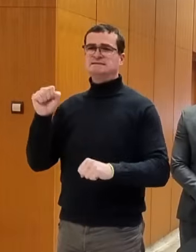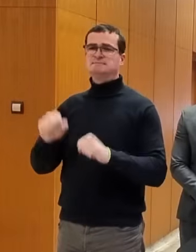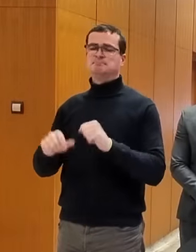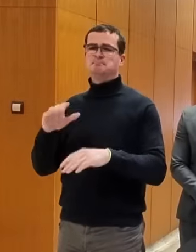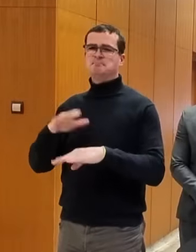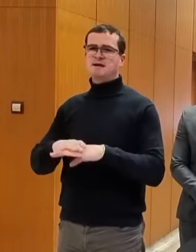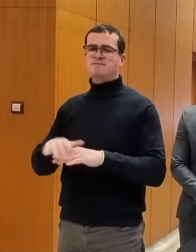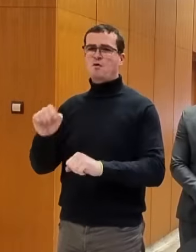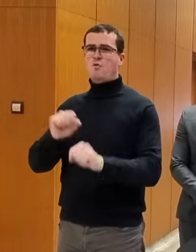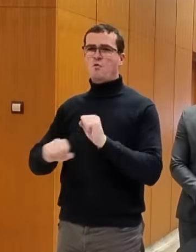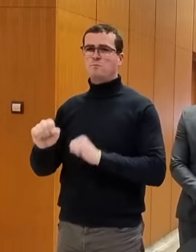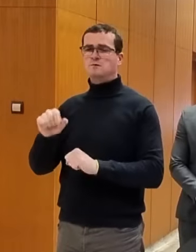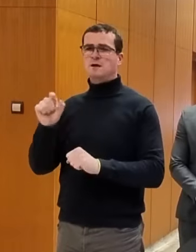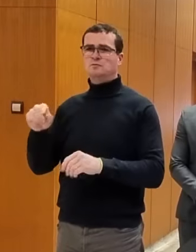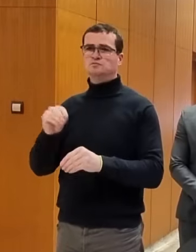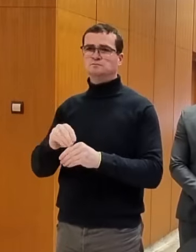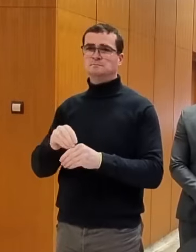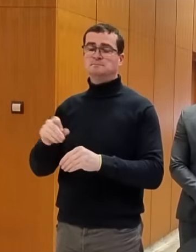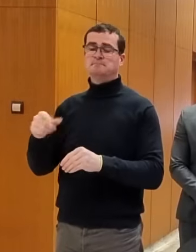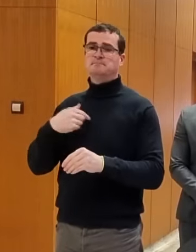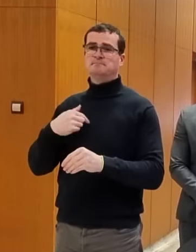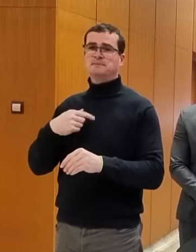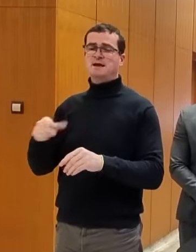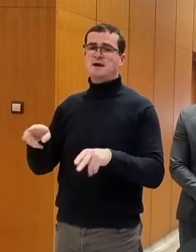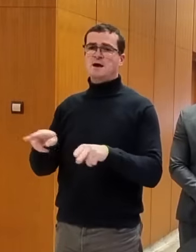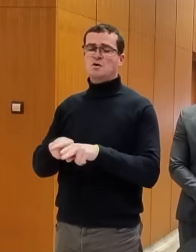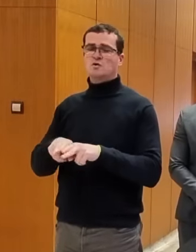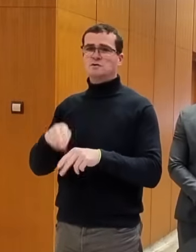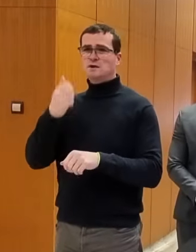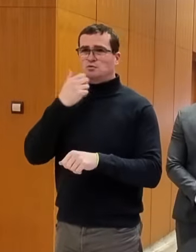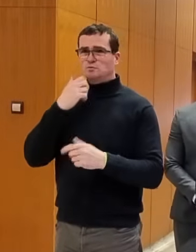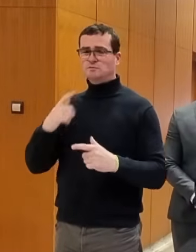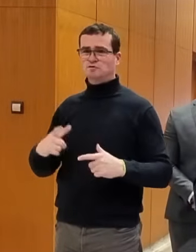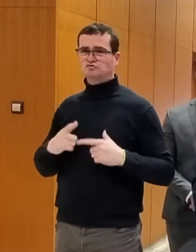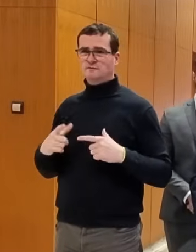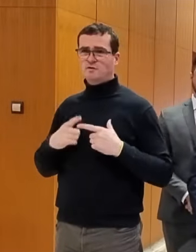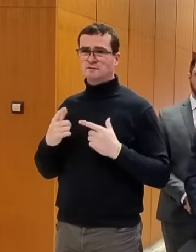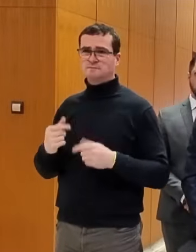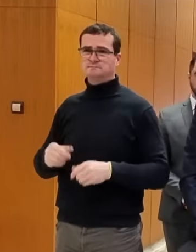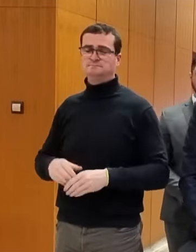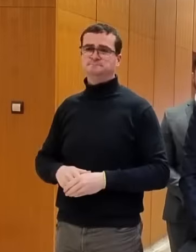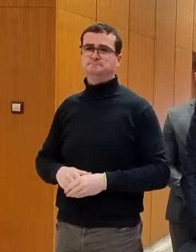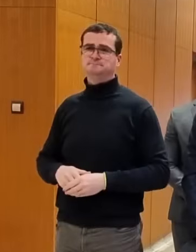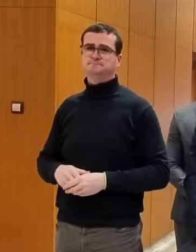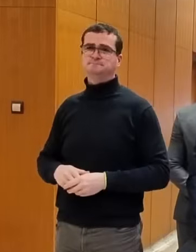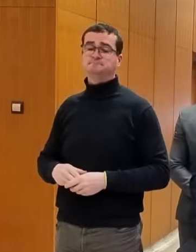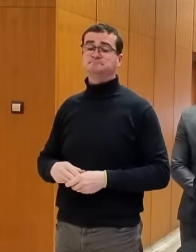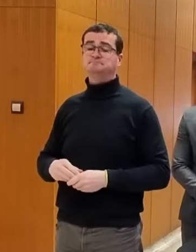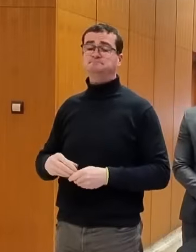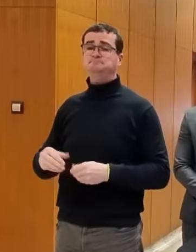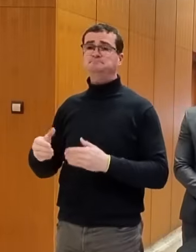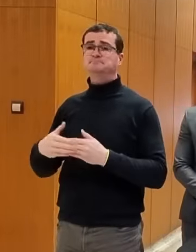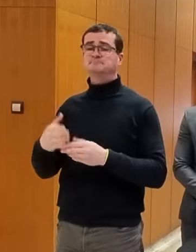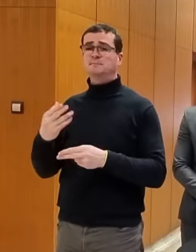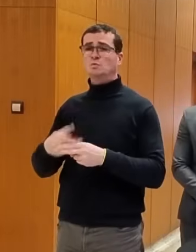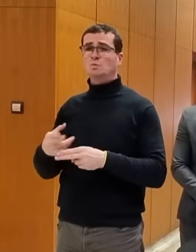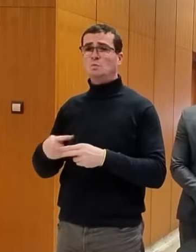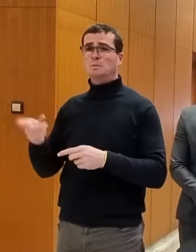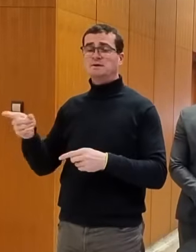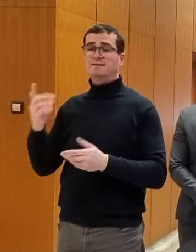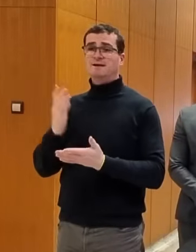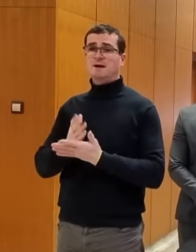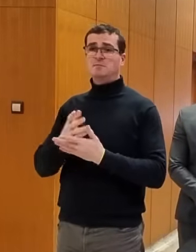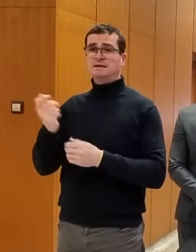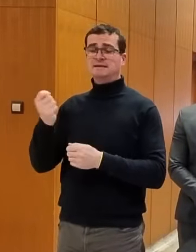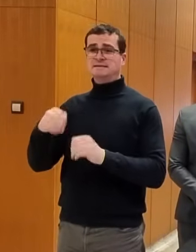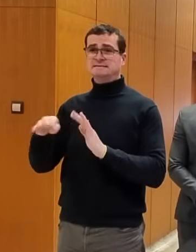obhajcu, práva na zákonného sudcu, na rodinný a súkromný život. Pri úprave, pokiaľ ide